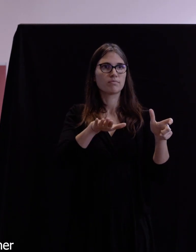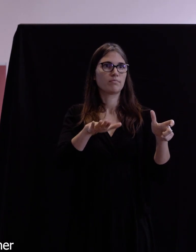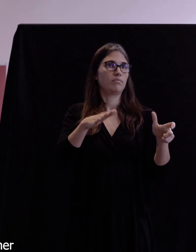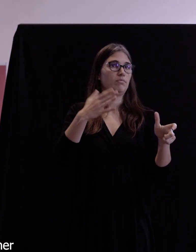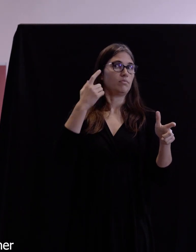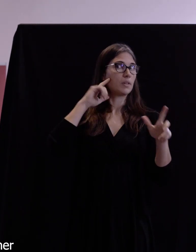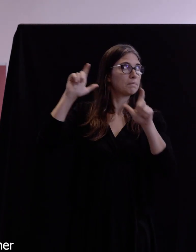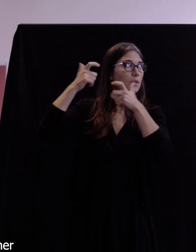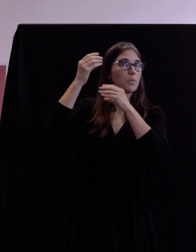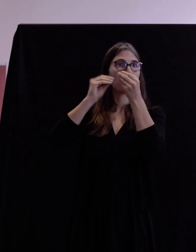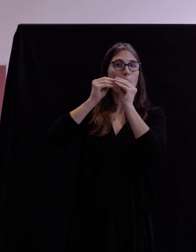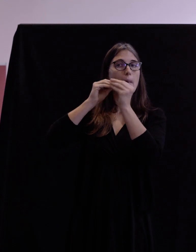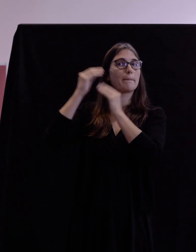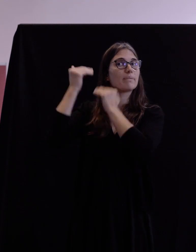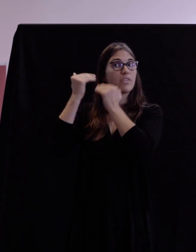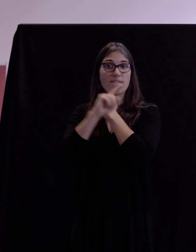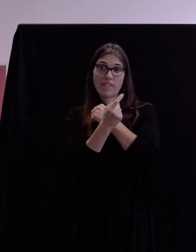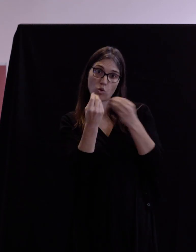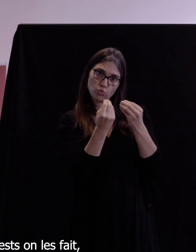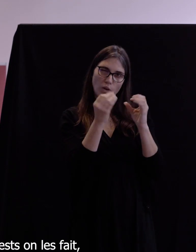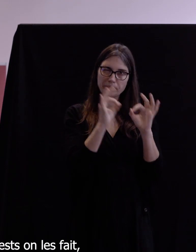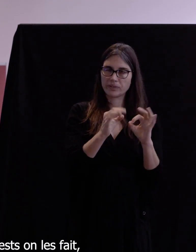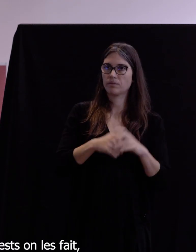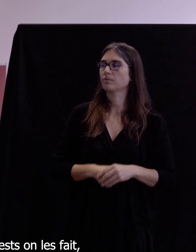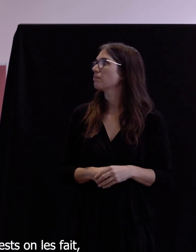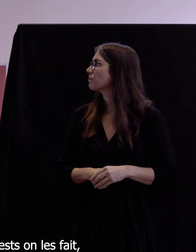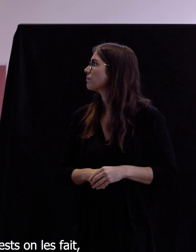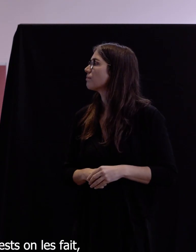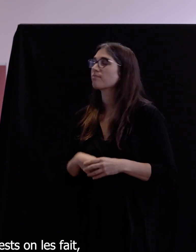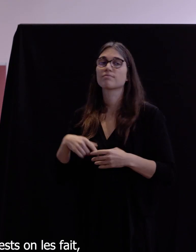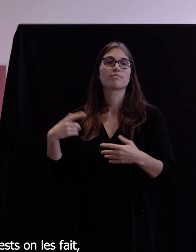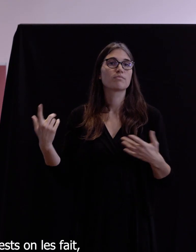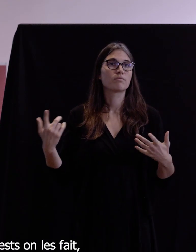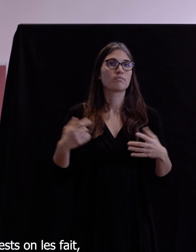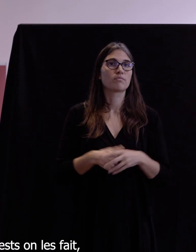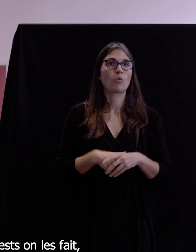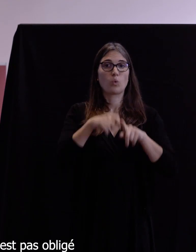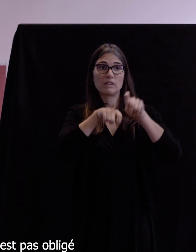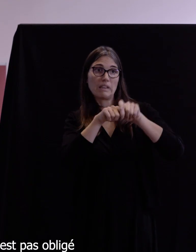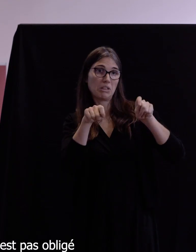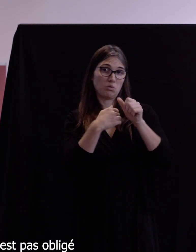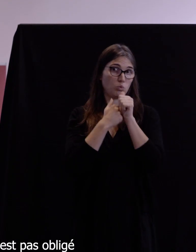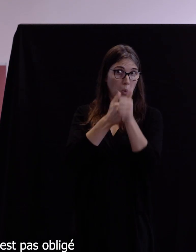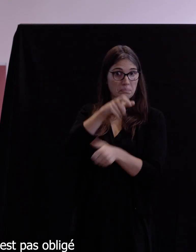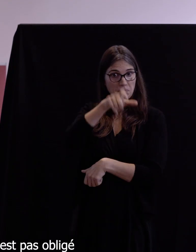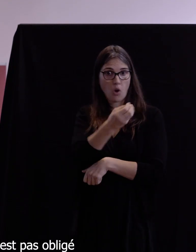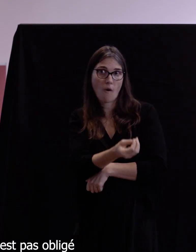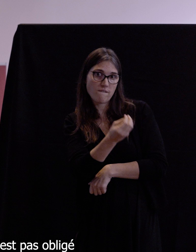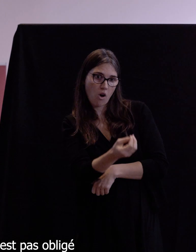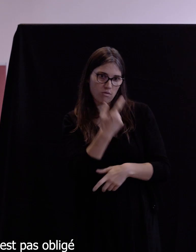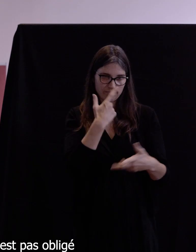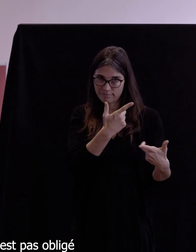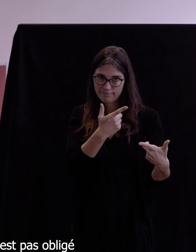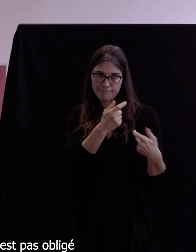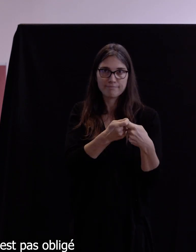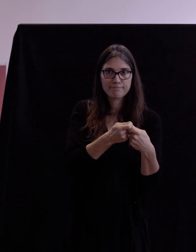de l'atteinte vestibulaire. Et puis, alors ces tests, on les fait en fonction de la coopération de l'enfant. On n'est pas obligé de